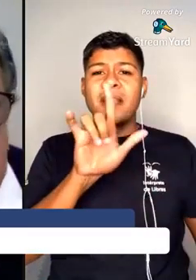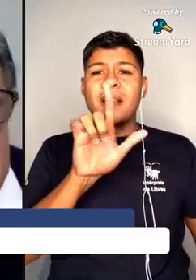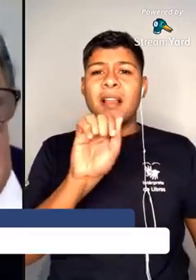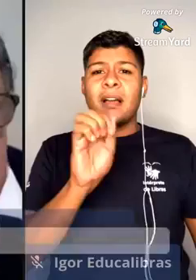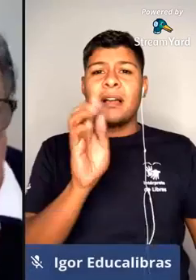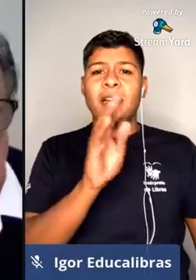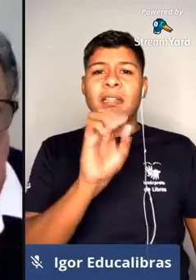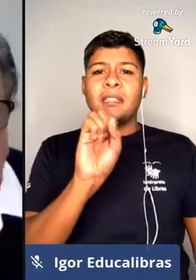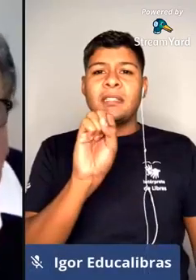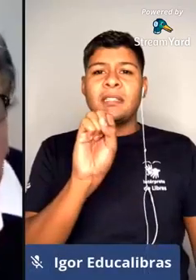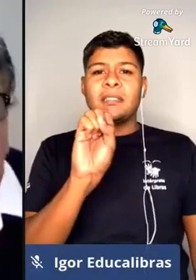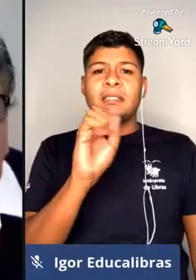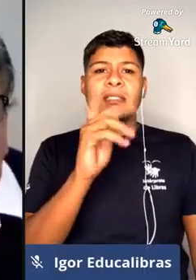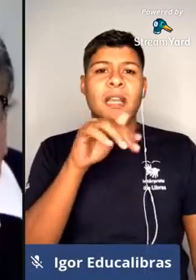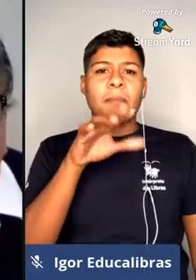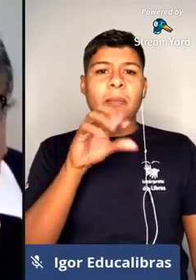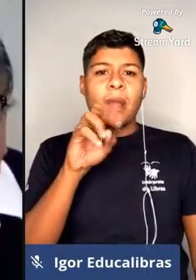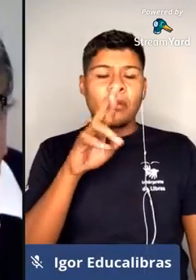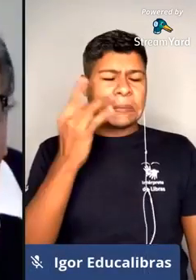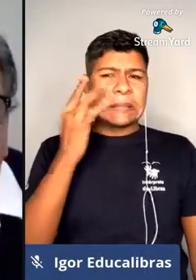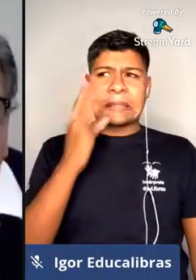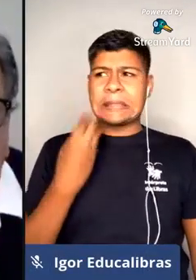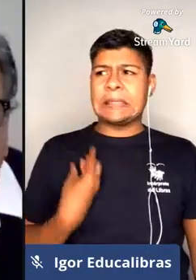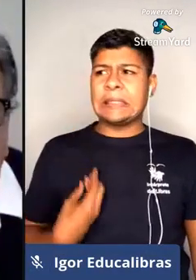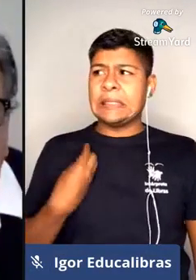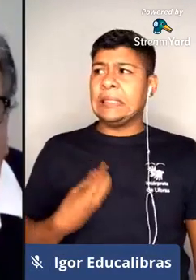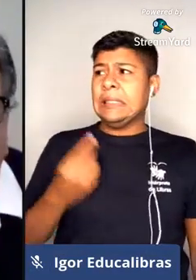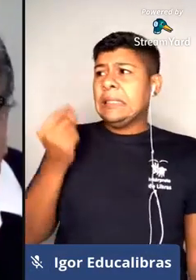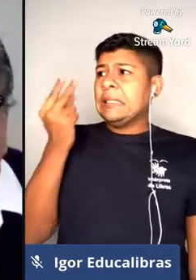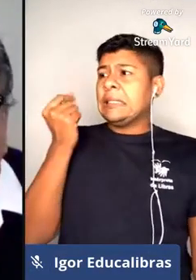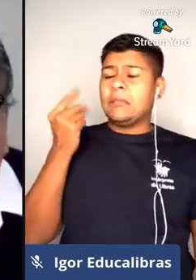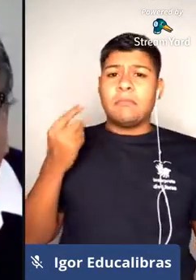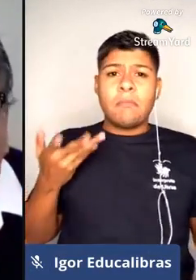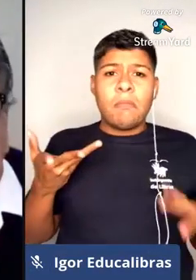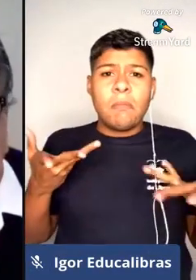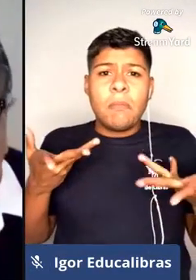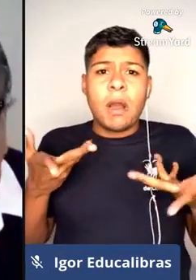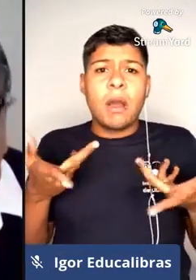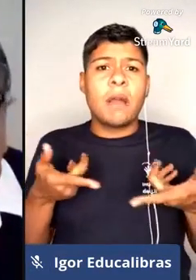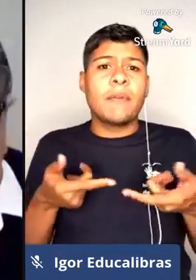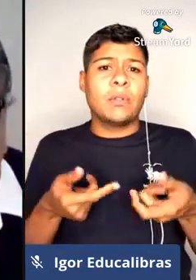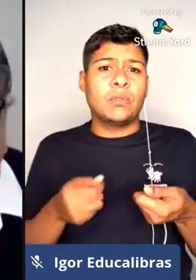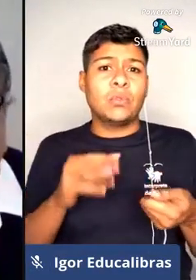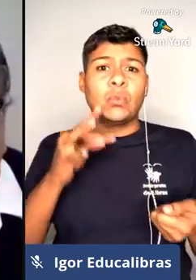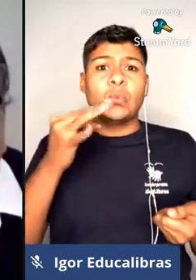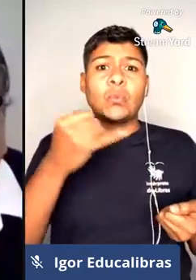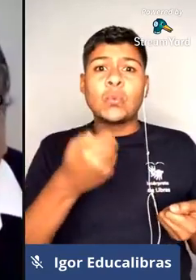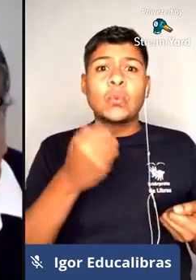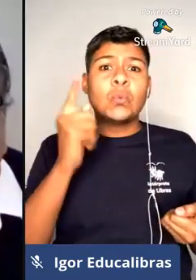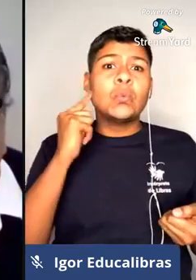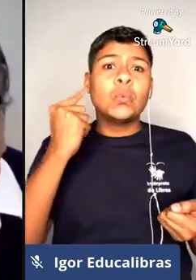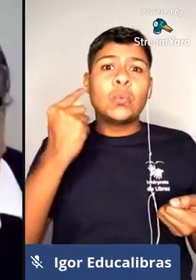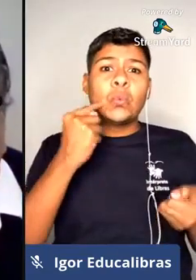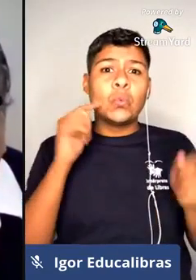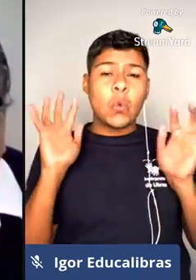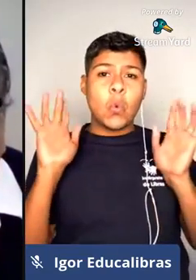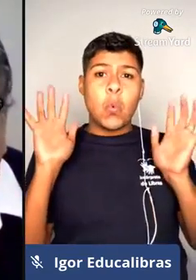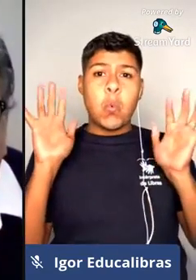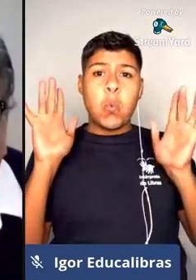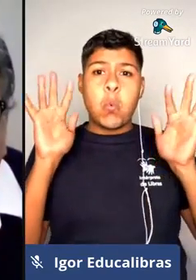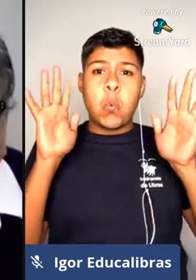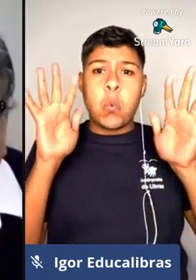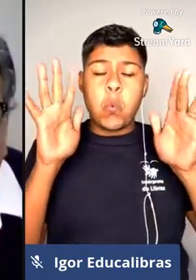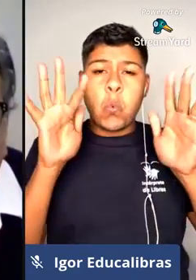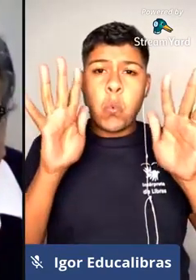se existe, mas na época era uma coisa espetacular. Todos os surdos iam fazer cursos, né,